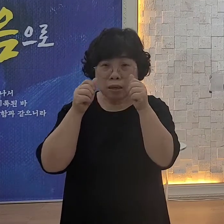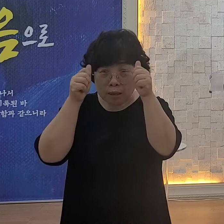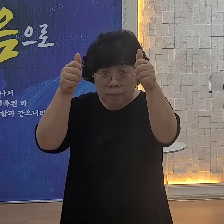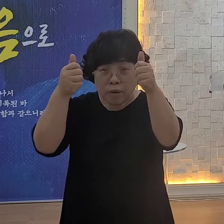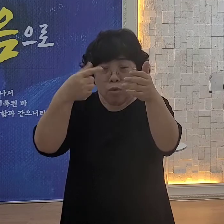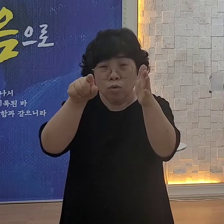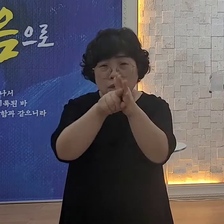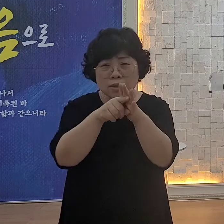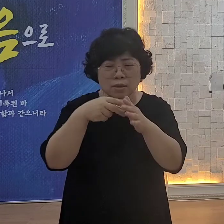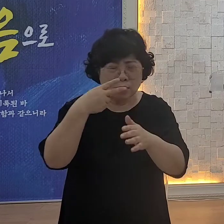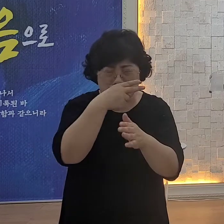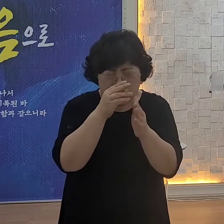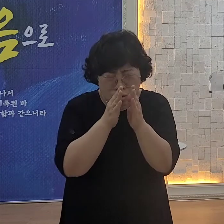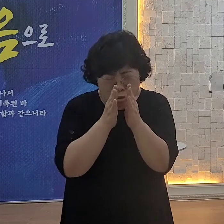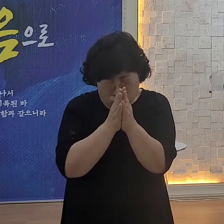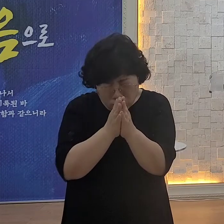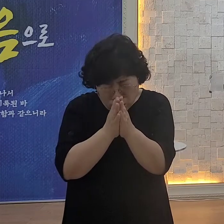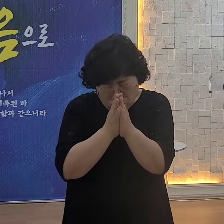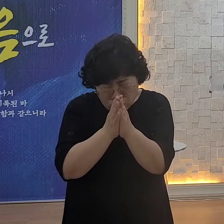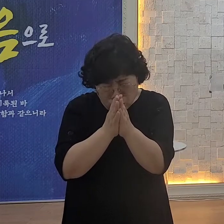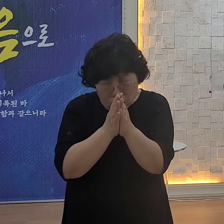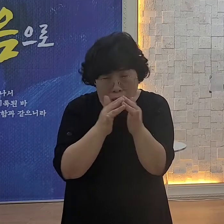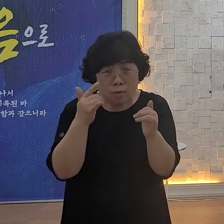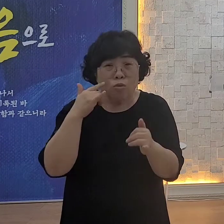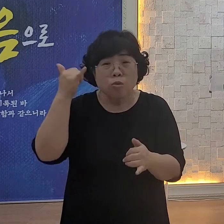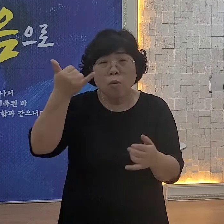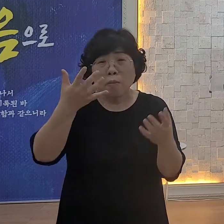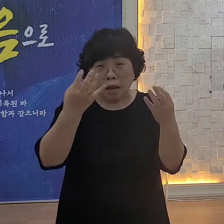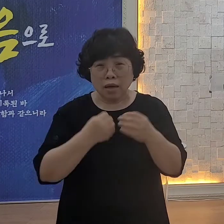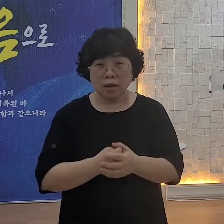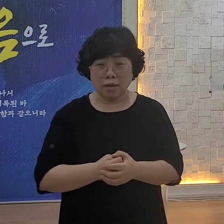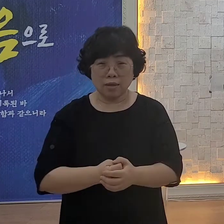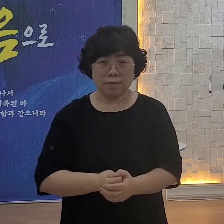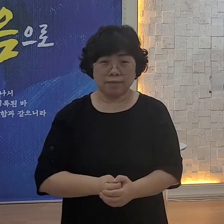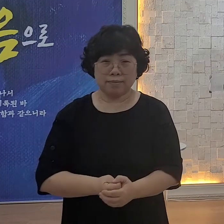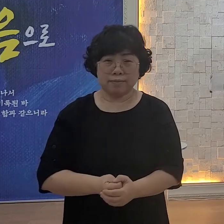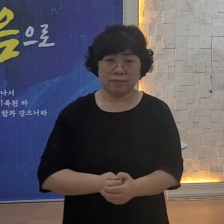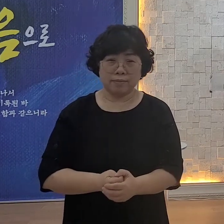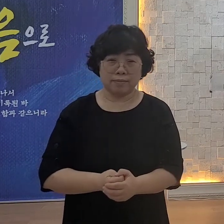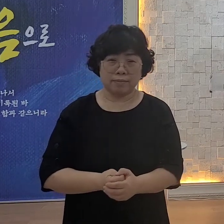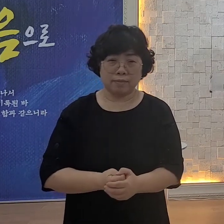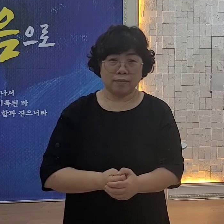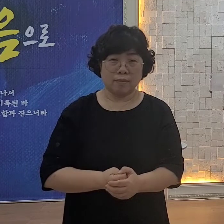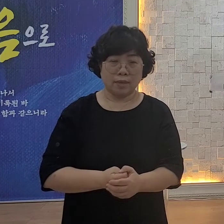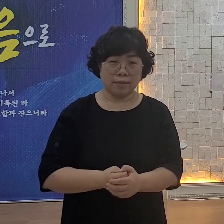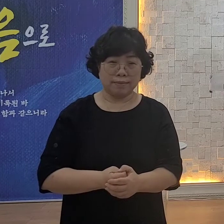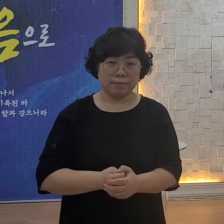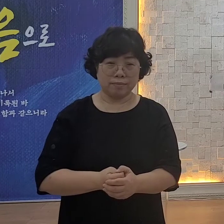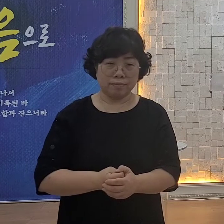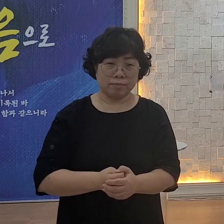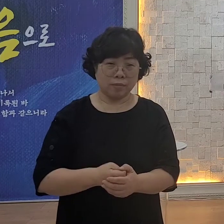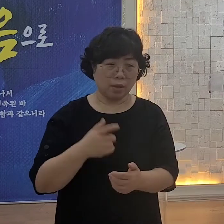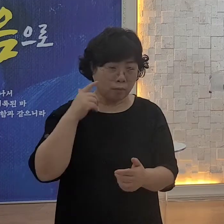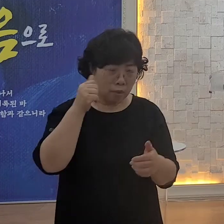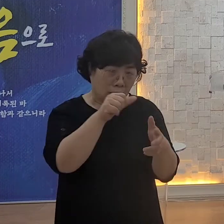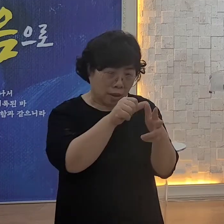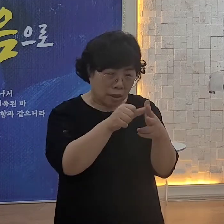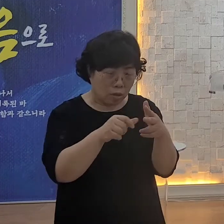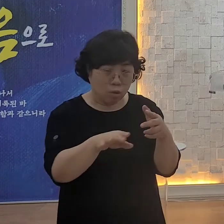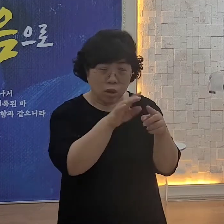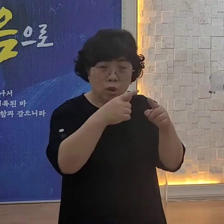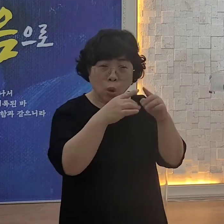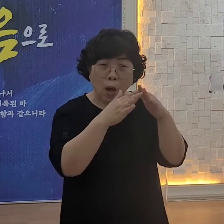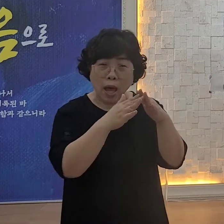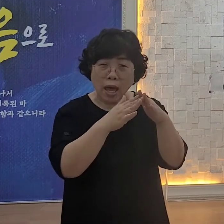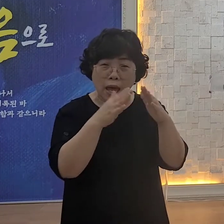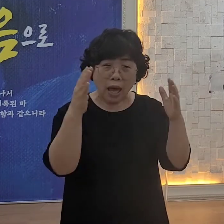금식하며 기도하는 부모가 있습니다. 그렇죠? 우리 서연이도 대학 들어갔고 앞으로 또 이제 우리 애도 들어가고 곧 또 잘 자랐습니다.